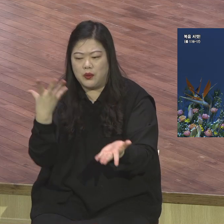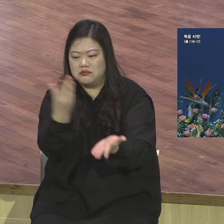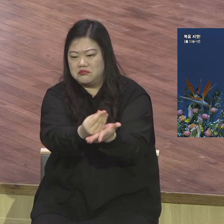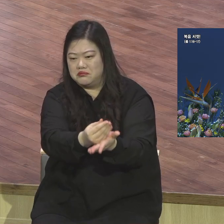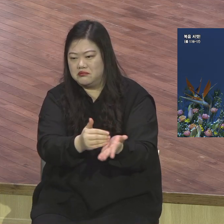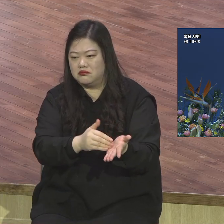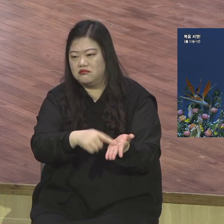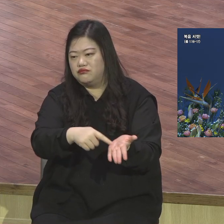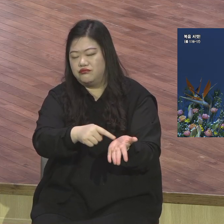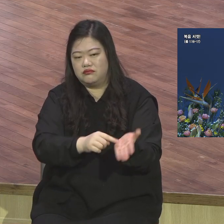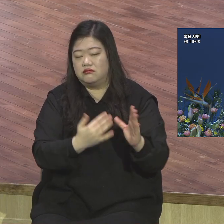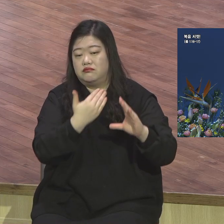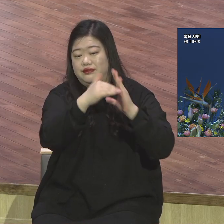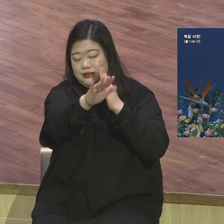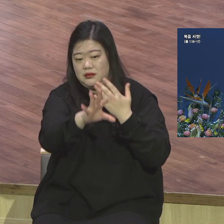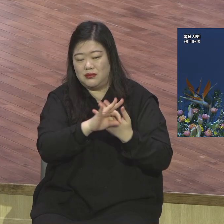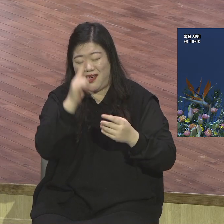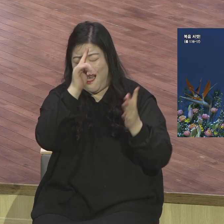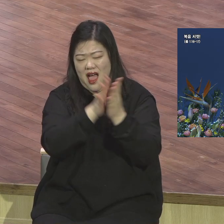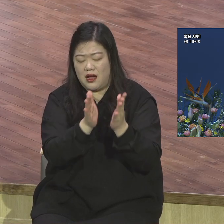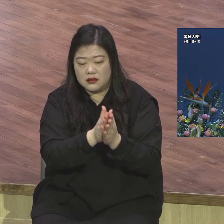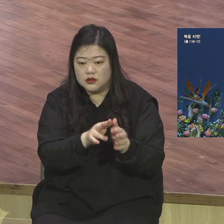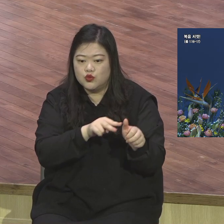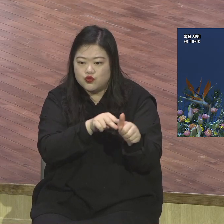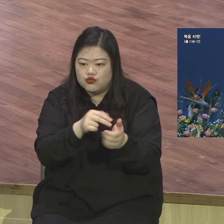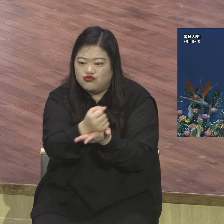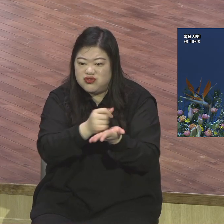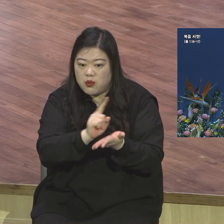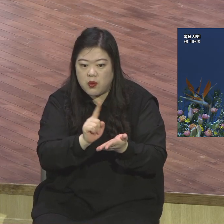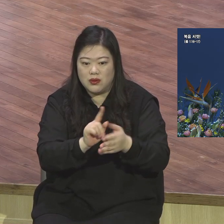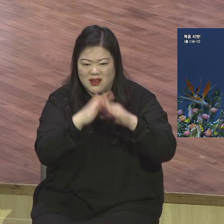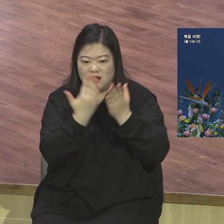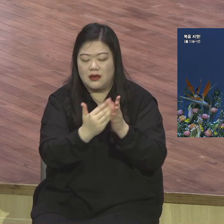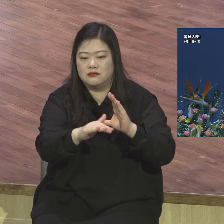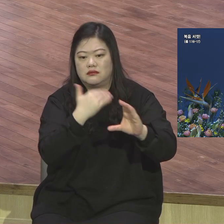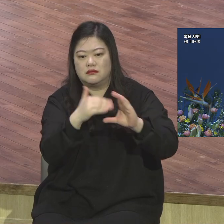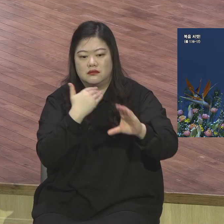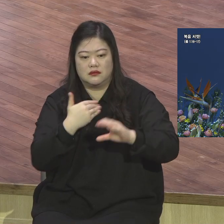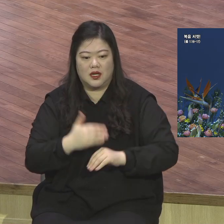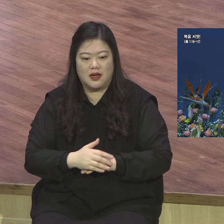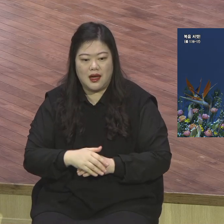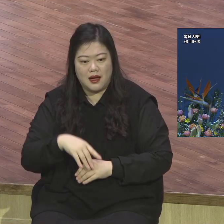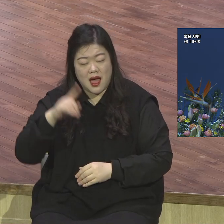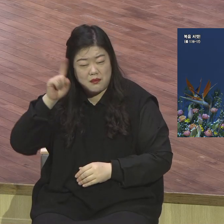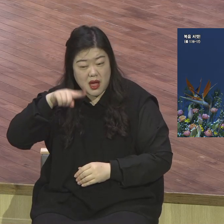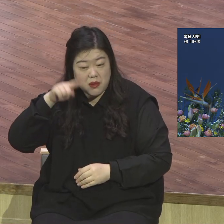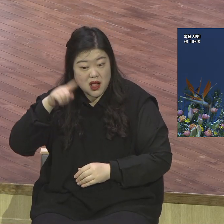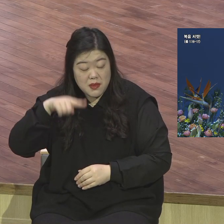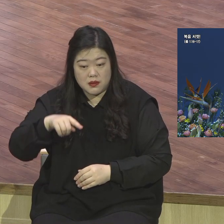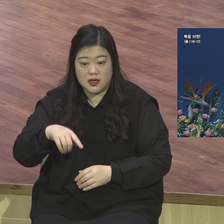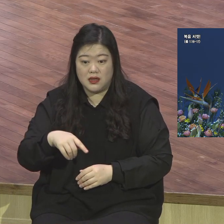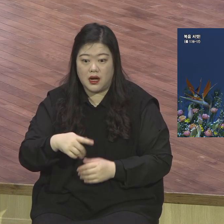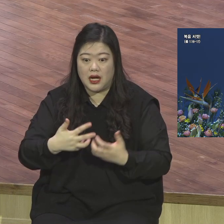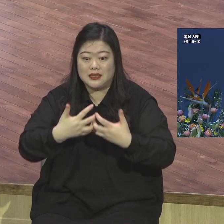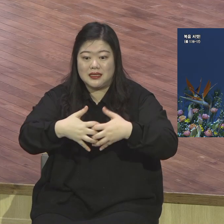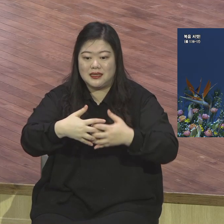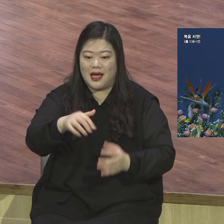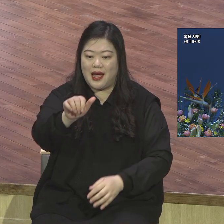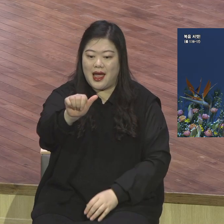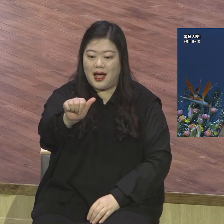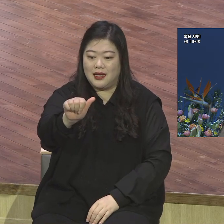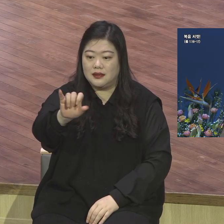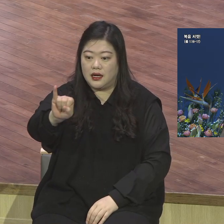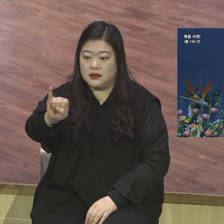그렇게 넣어가지고 이 AI가 매일매일 하루도 안 빠지고 매일매일